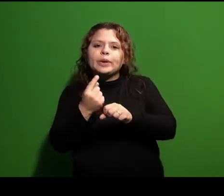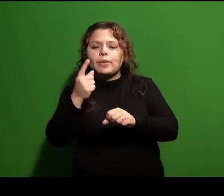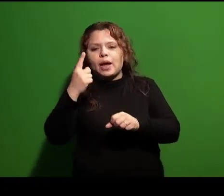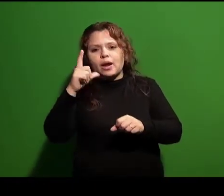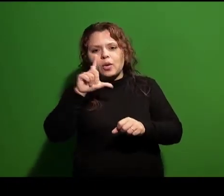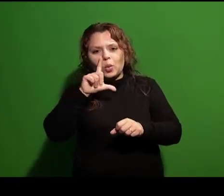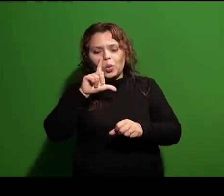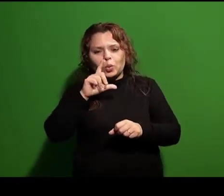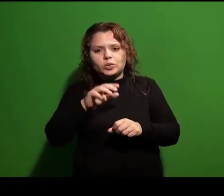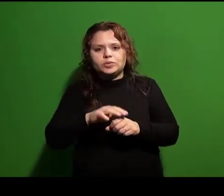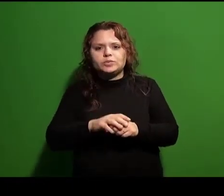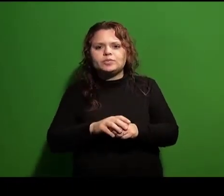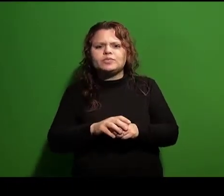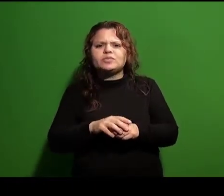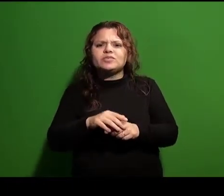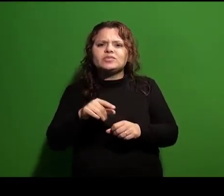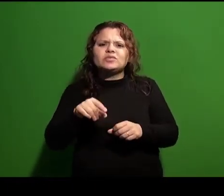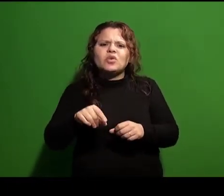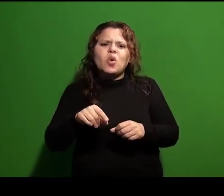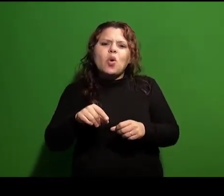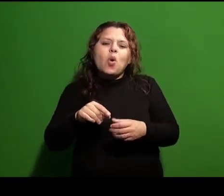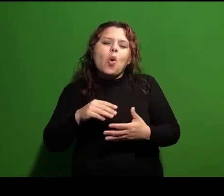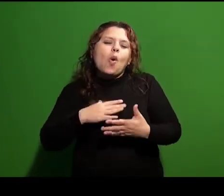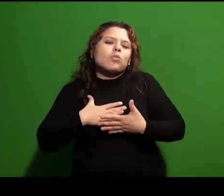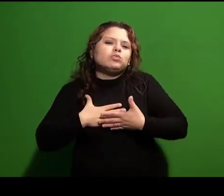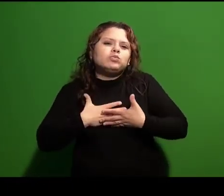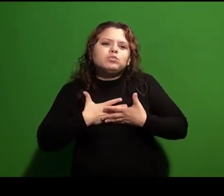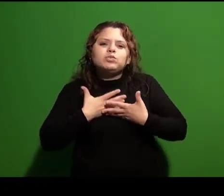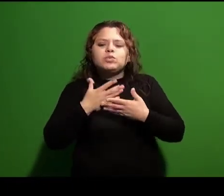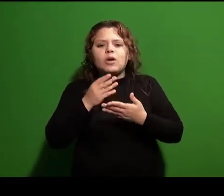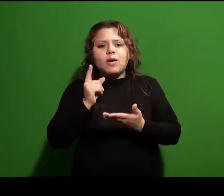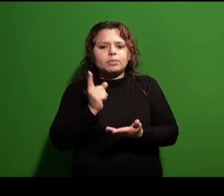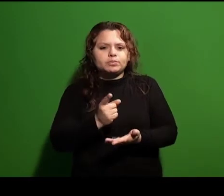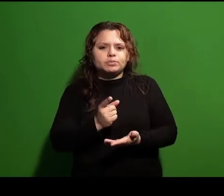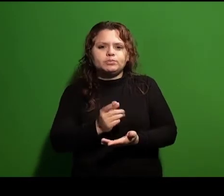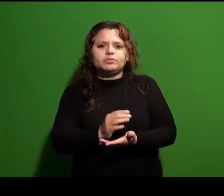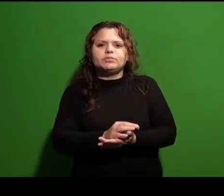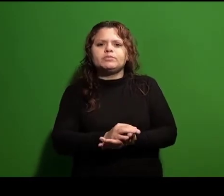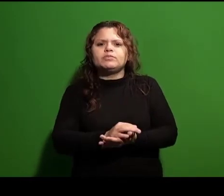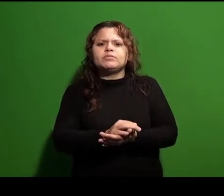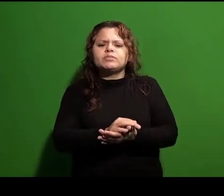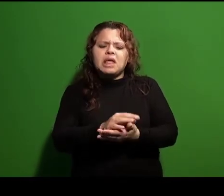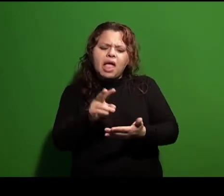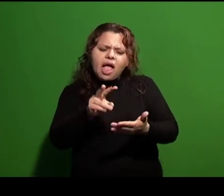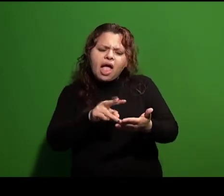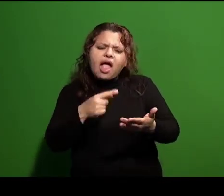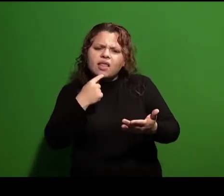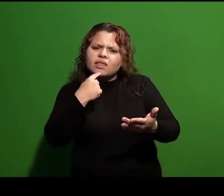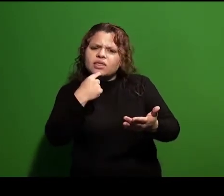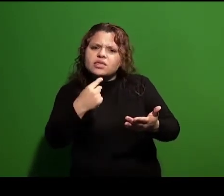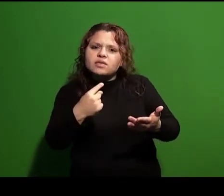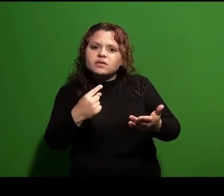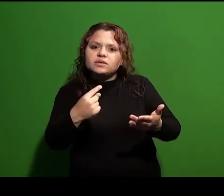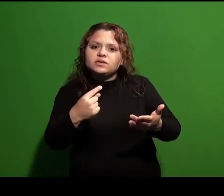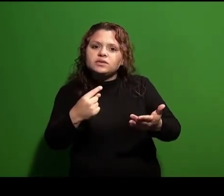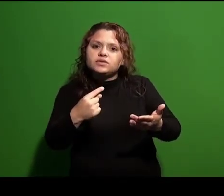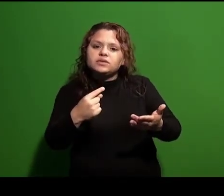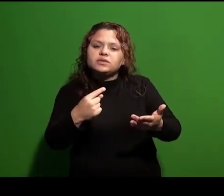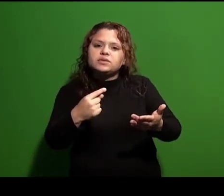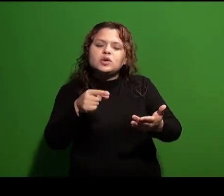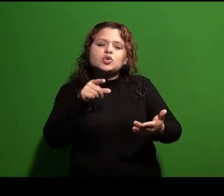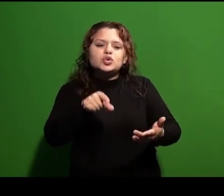Lunes 1 de julio. Una reprensión amante. Apocalipsis 3, 15 y 16